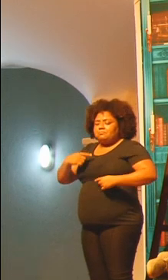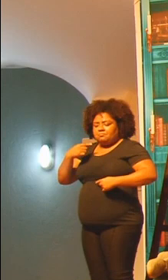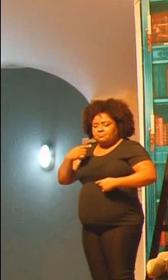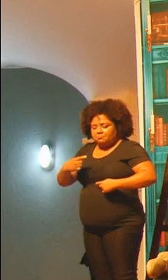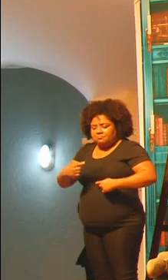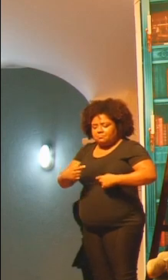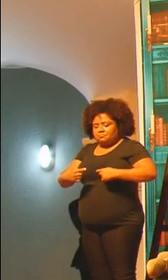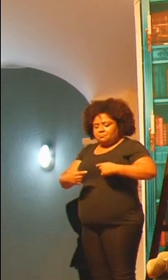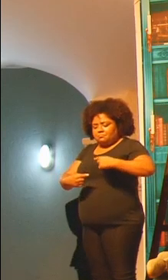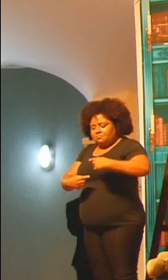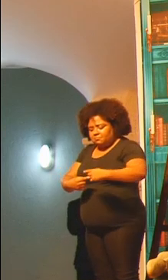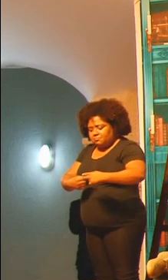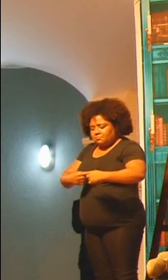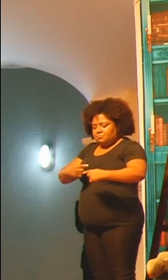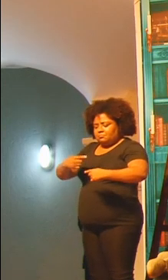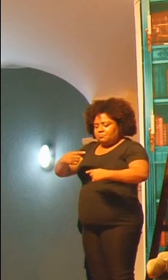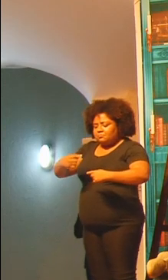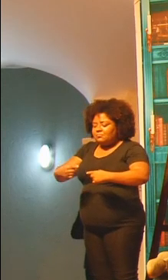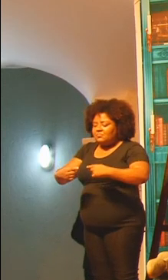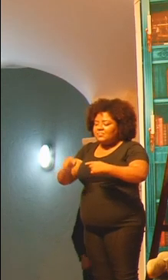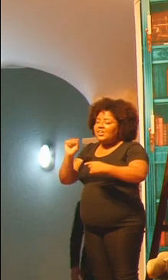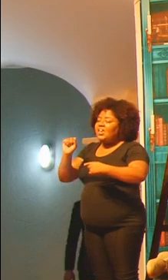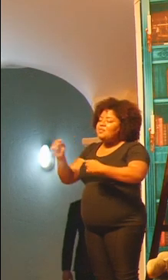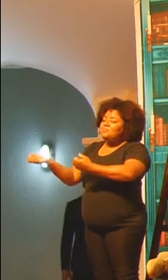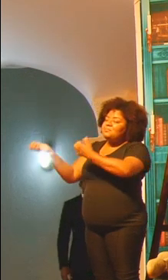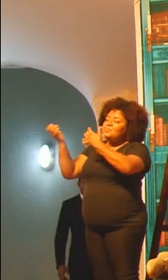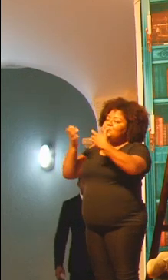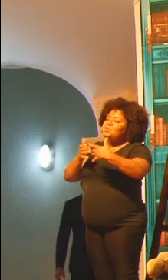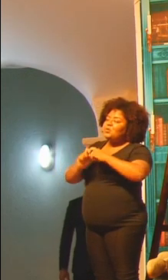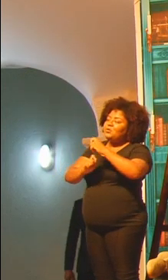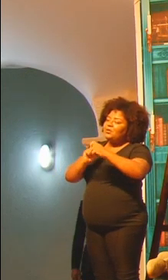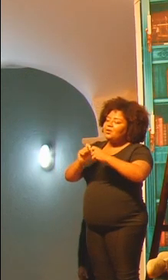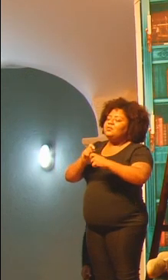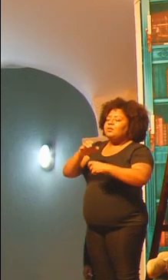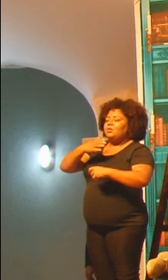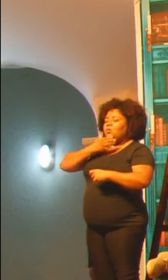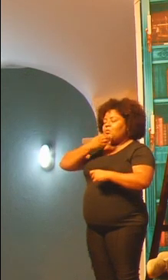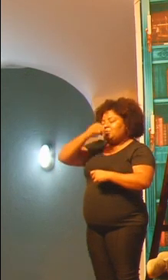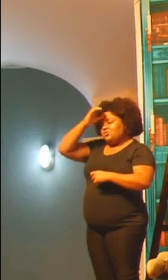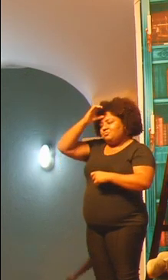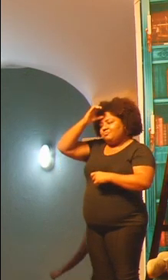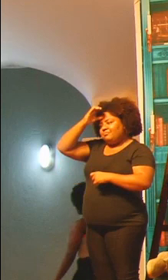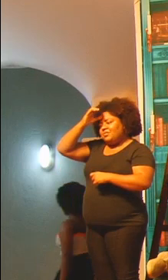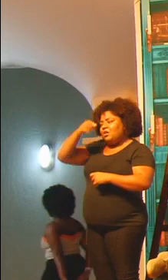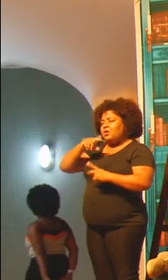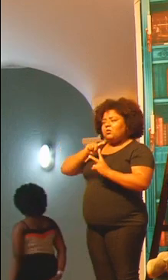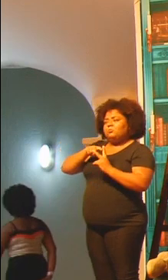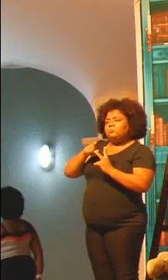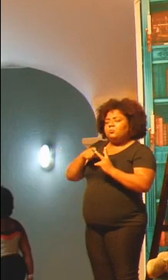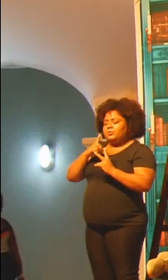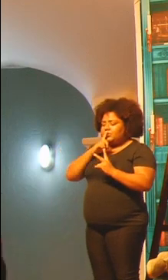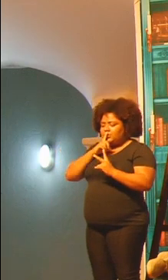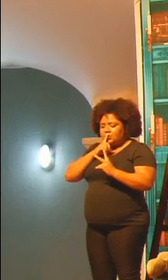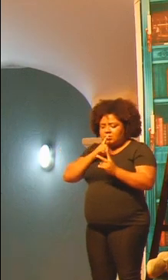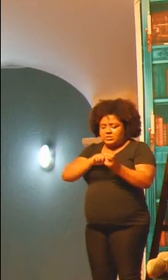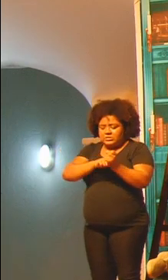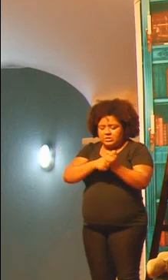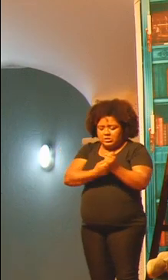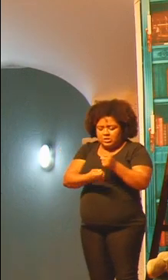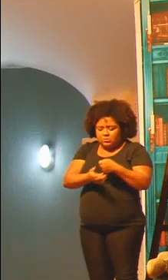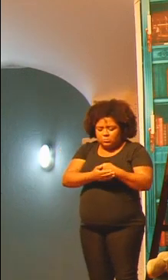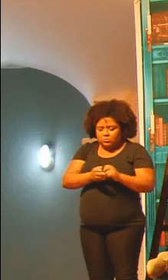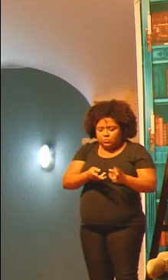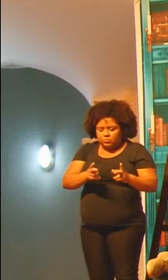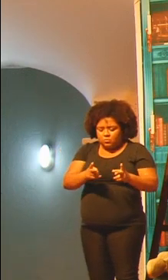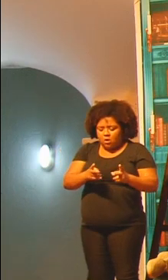como uma herança para mim pelo meu tio. E eu tinha duas coisas para fazer: continuar com o segredo ou fazer